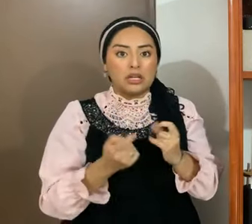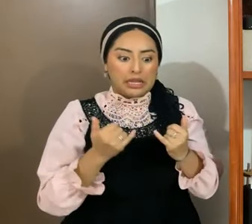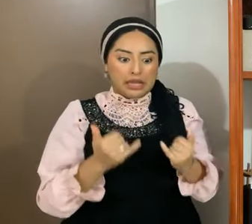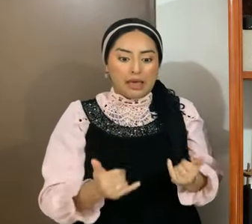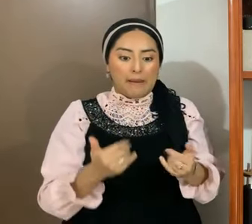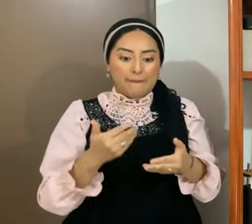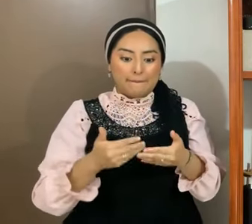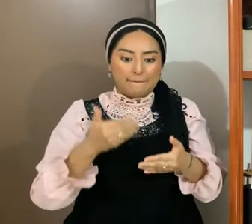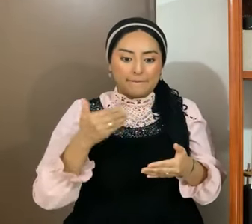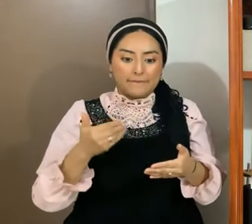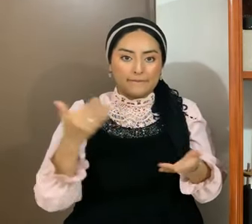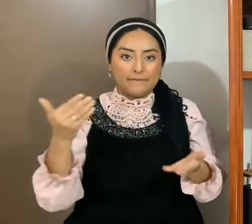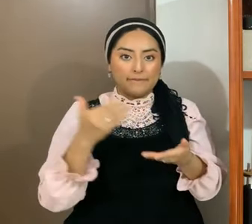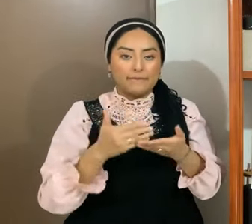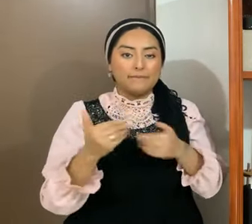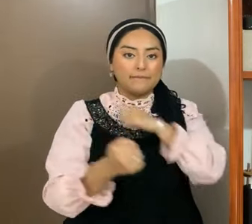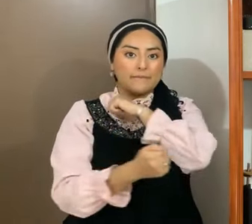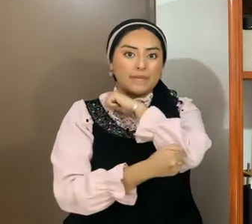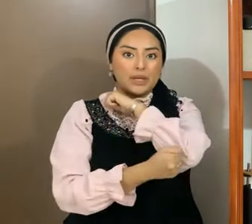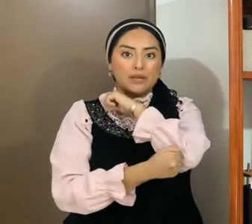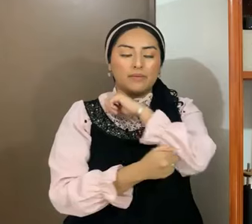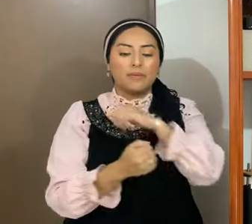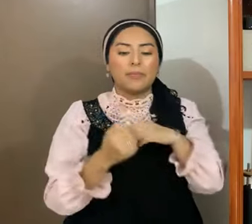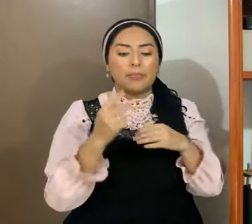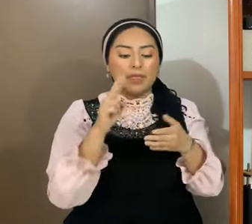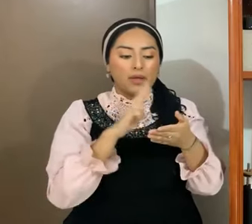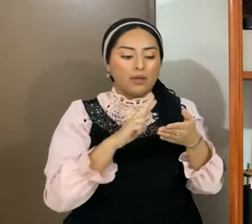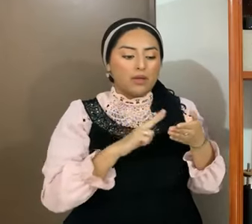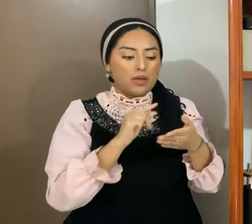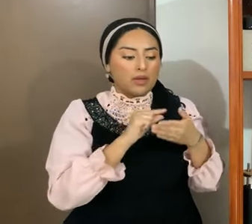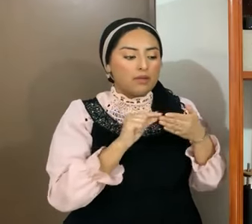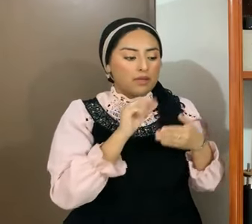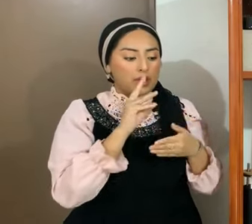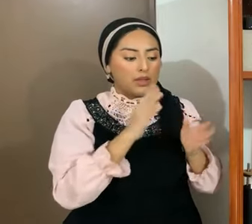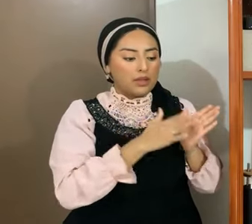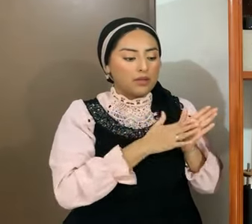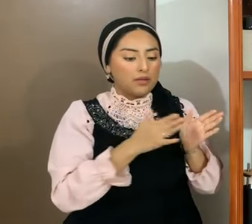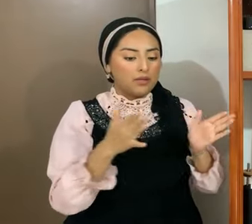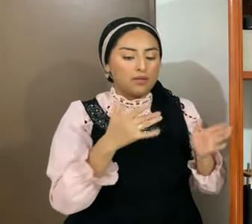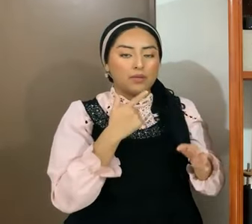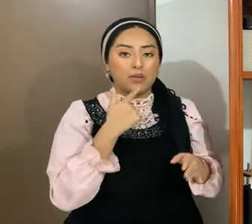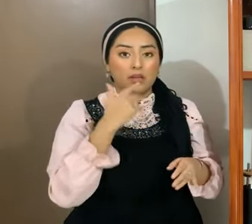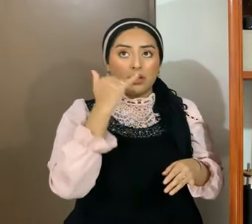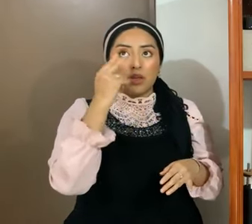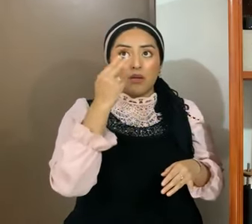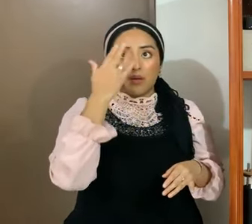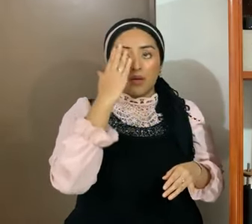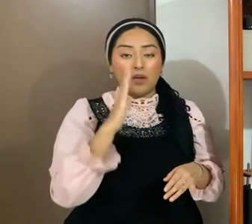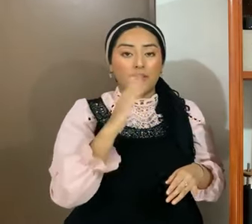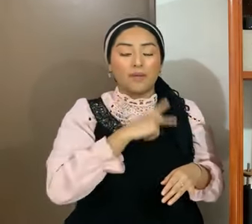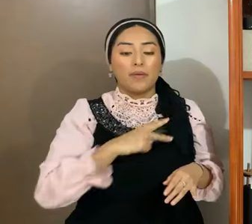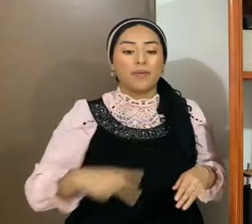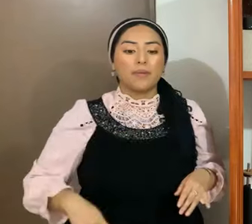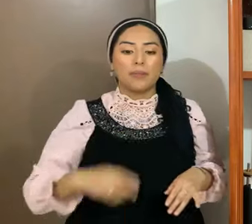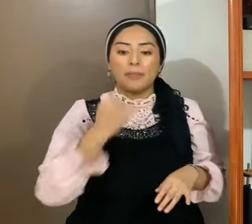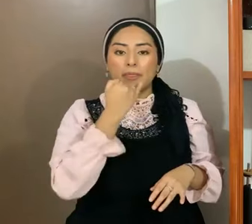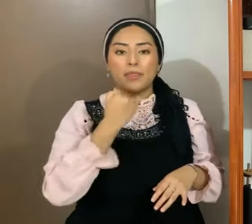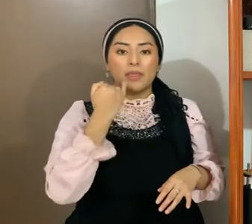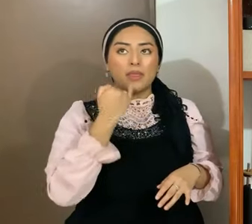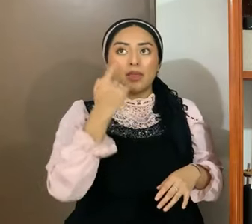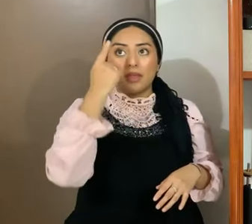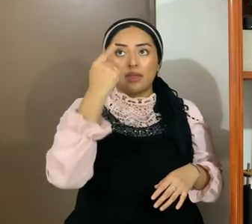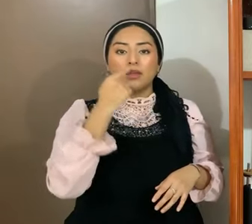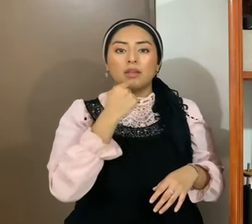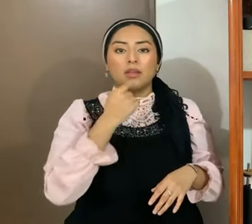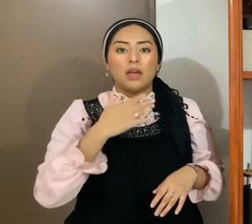Pesaj. Ahora, vamos a leer del verso 6 en adelante. Así dice Yahweh, Rey de Israel y su Redentor, Yahweh de los ejércitos: